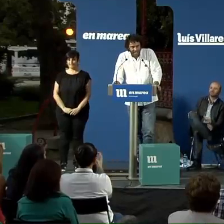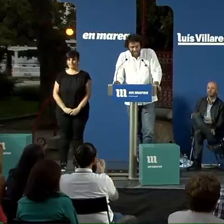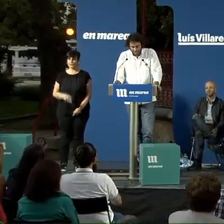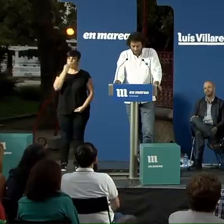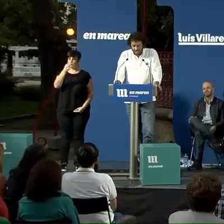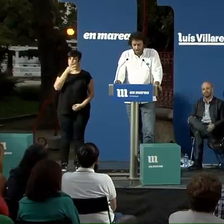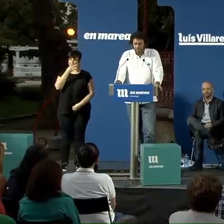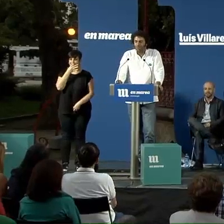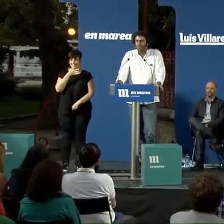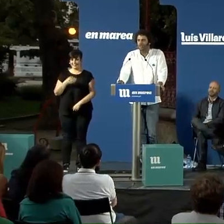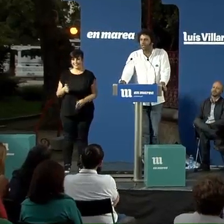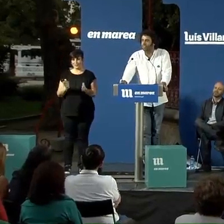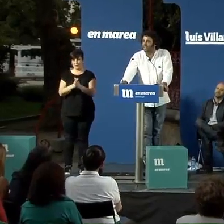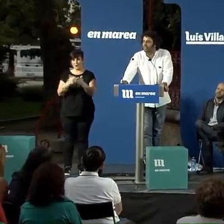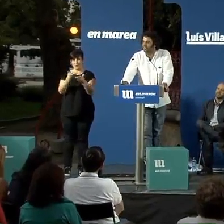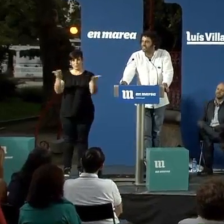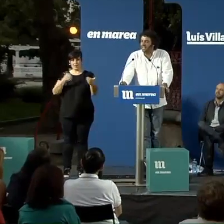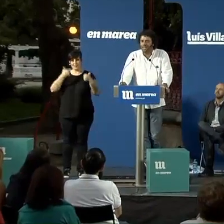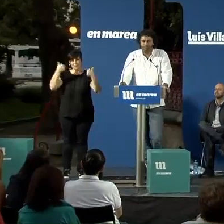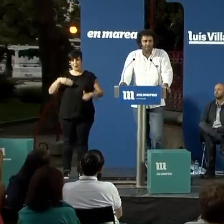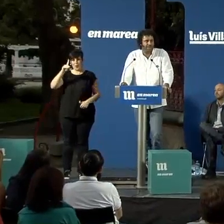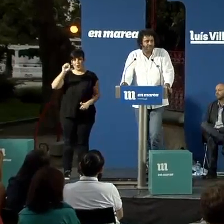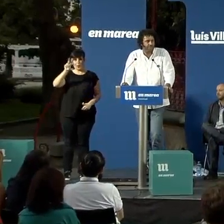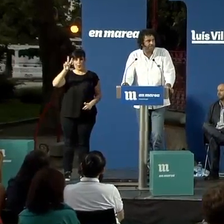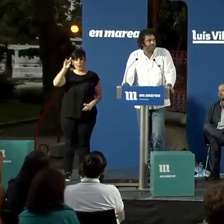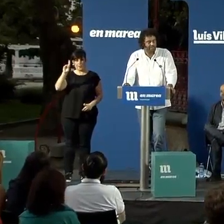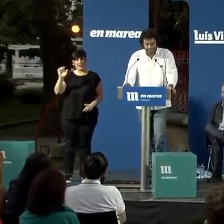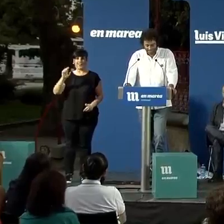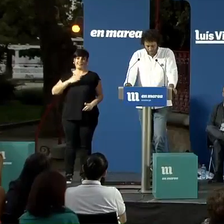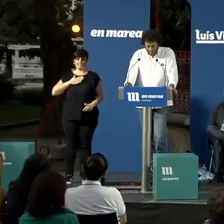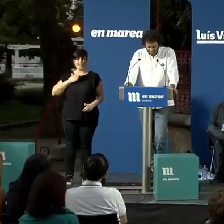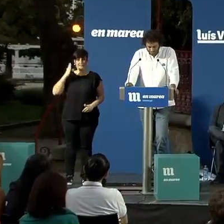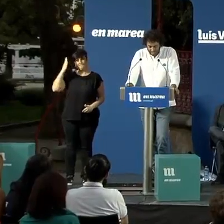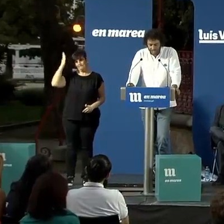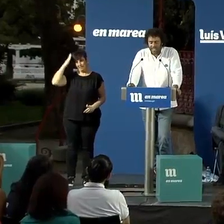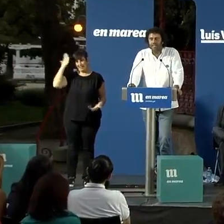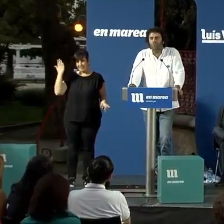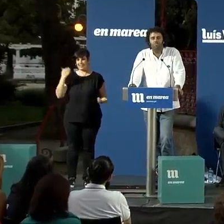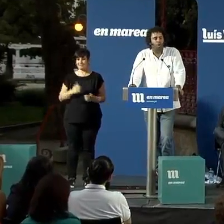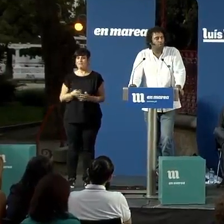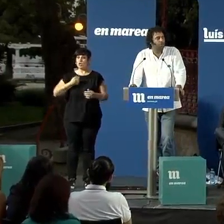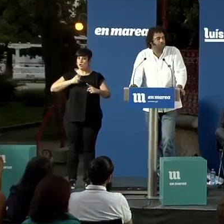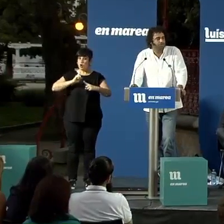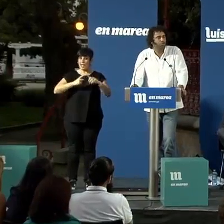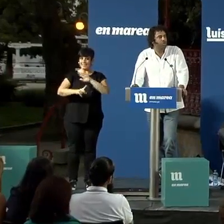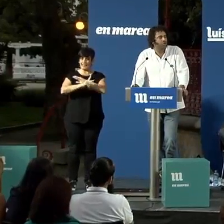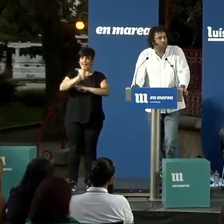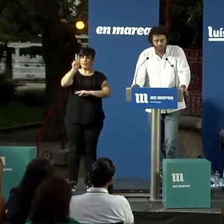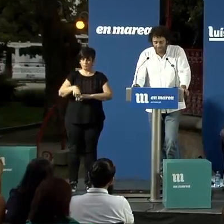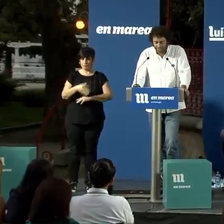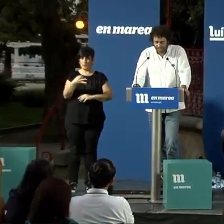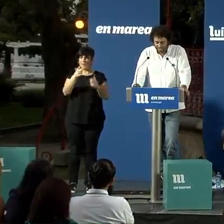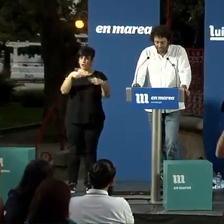Boa tarde, compañeiros. Son David de Manzaneda, David Rodríguez Estévez, exalcalde do meu pobo,